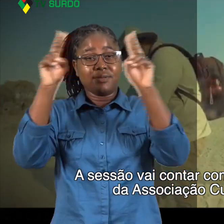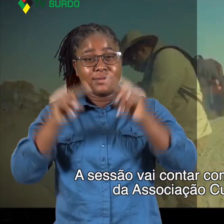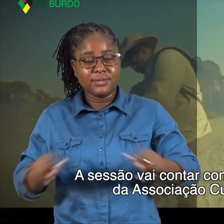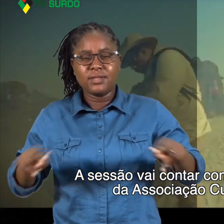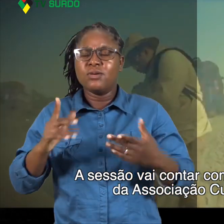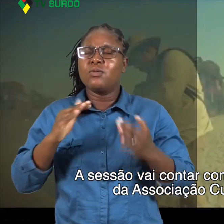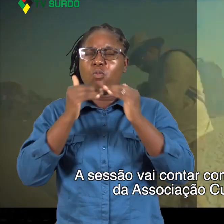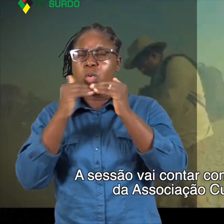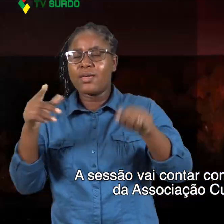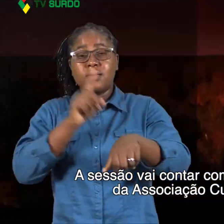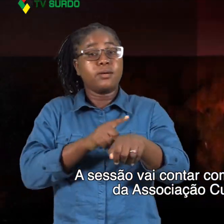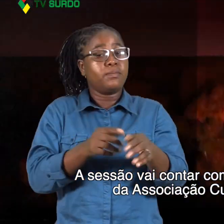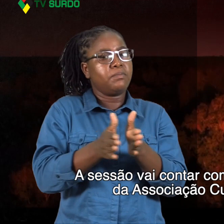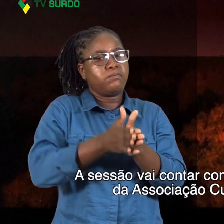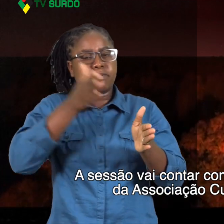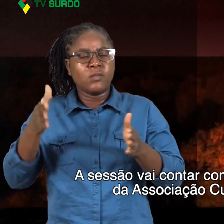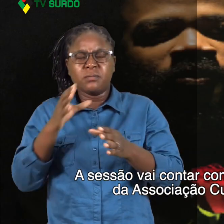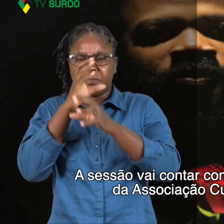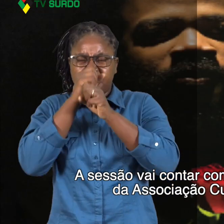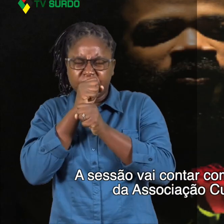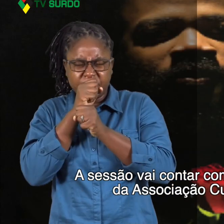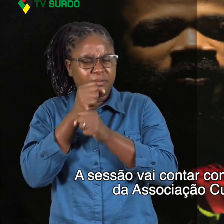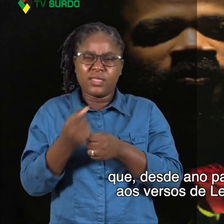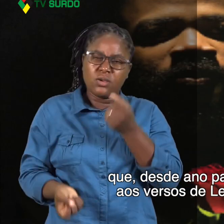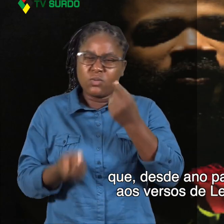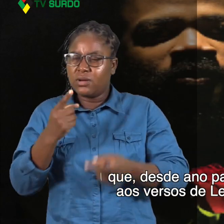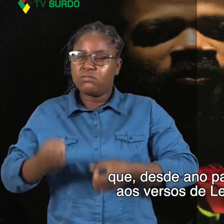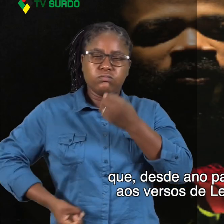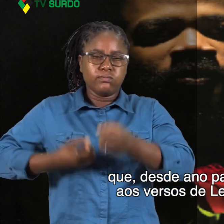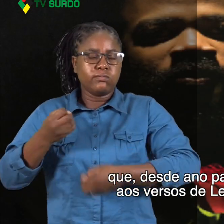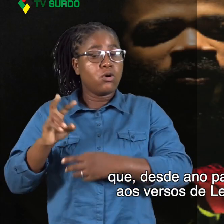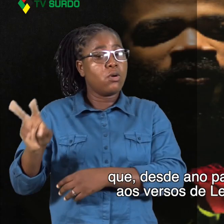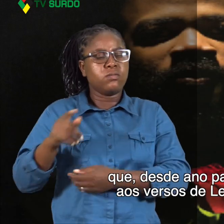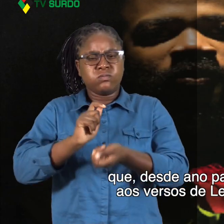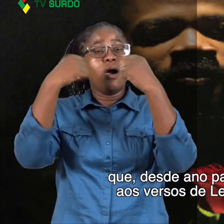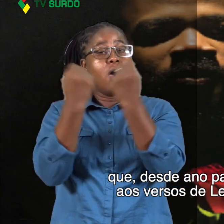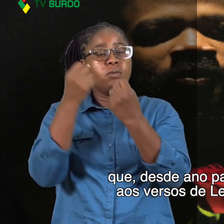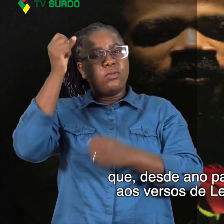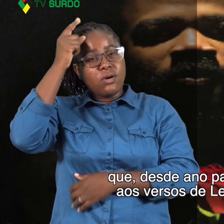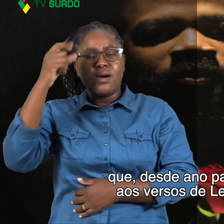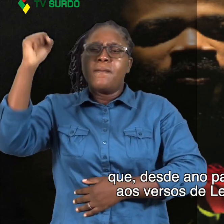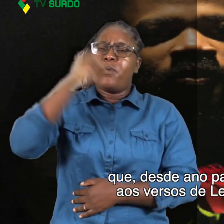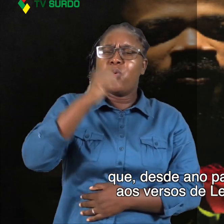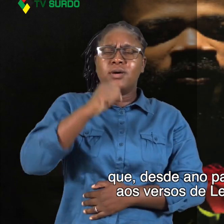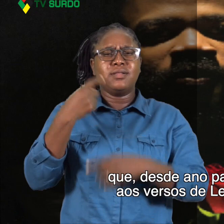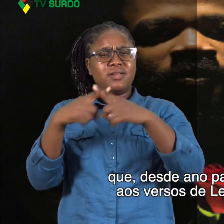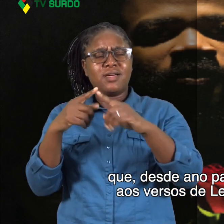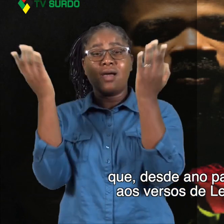músicos e bailarinos da Associação Cultural Waretwa, que desde o ano passado dão vida aos versos de